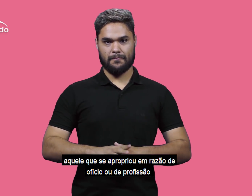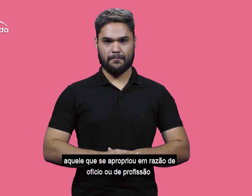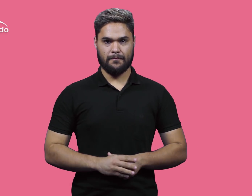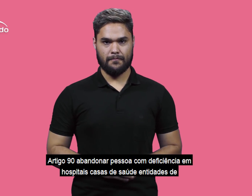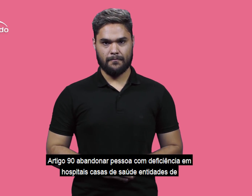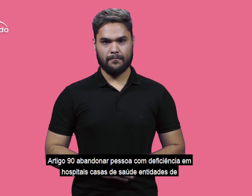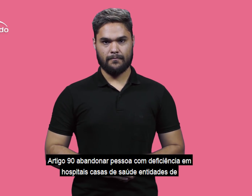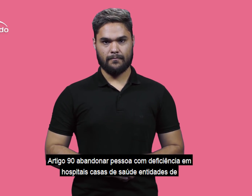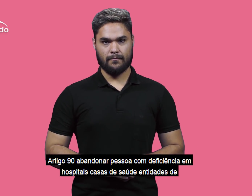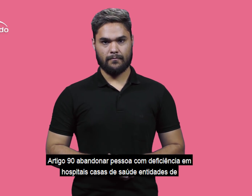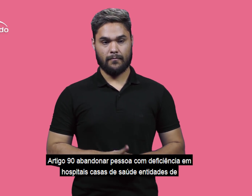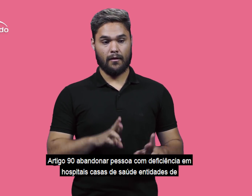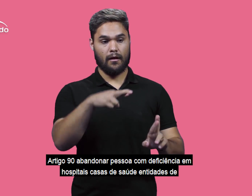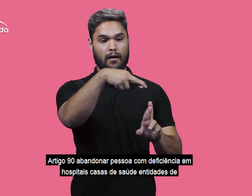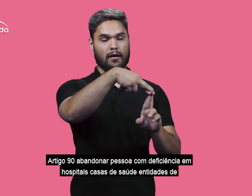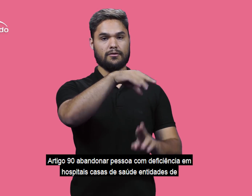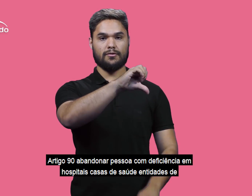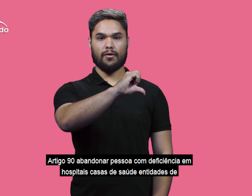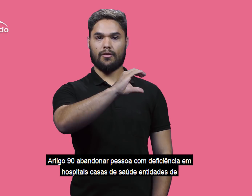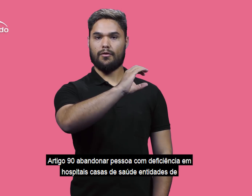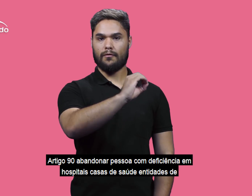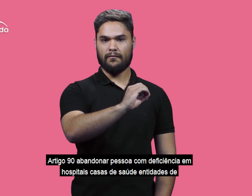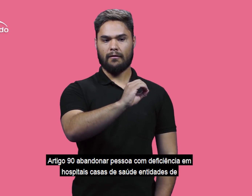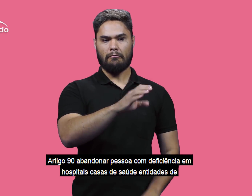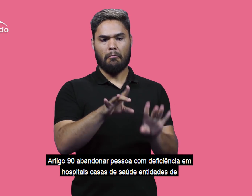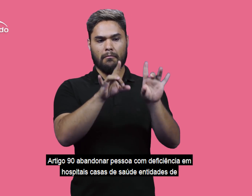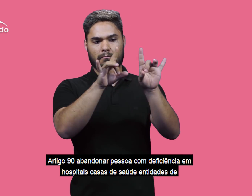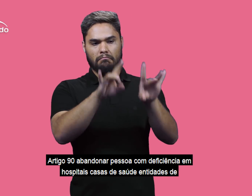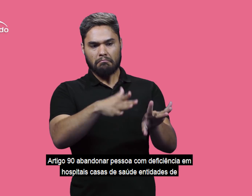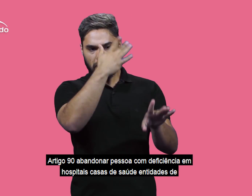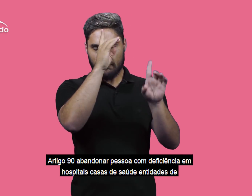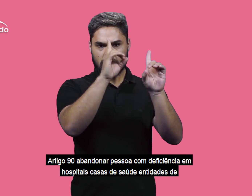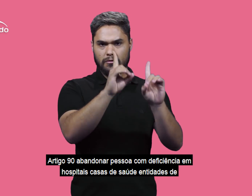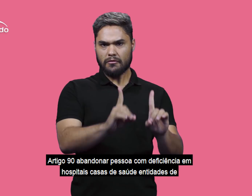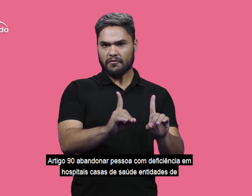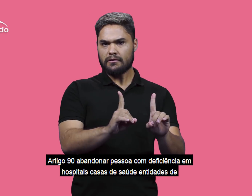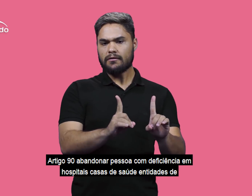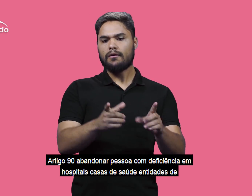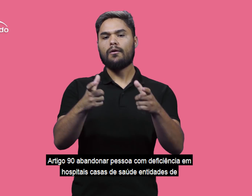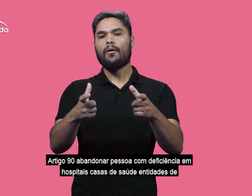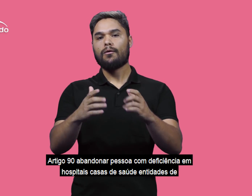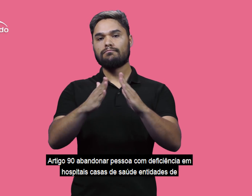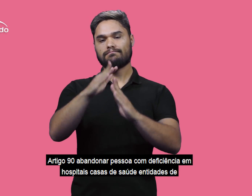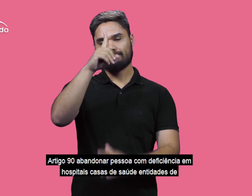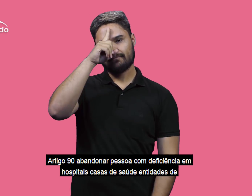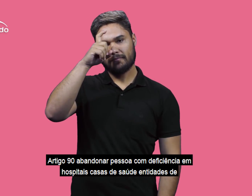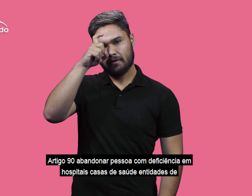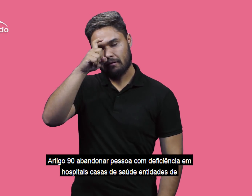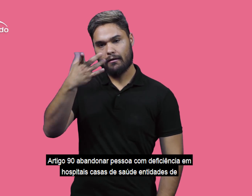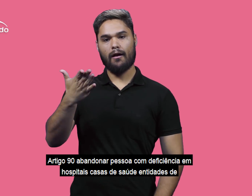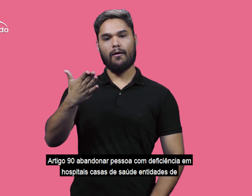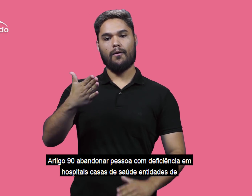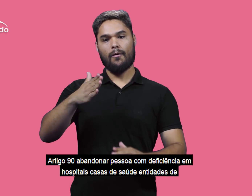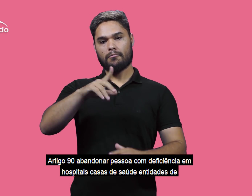artigo 90 abandonar pessoa com deficiência em hospitais casas de saúde